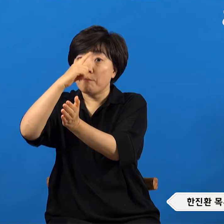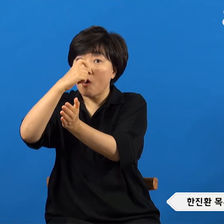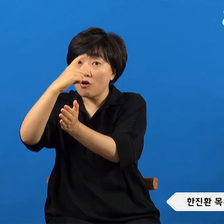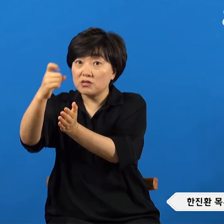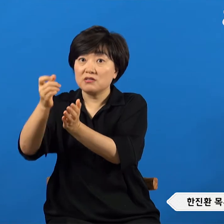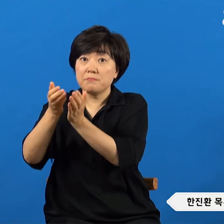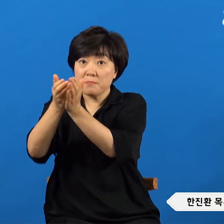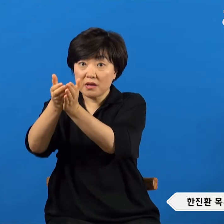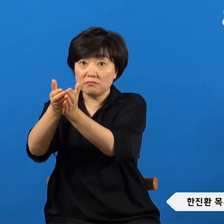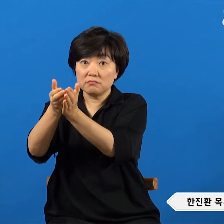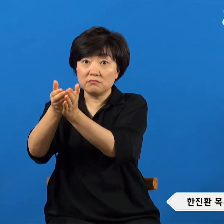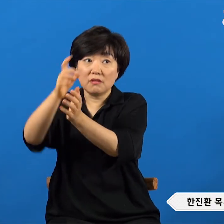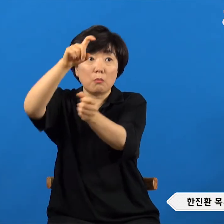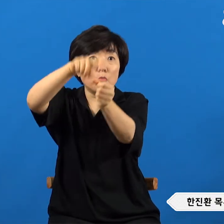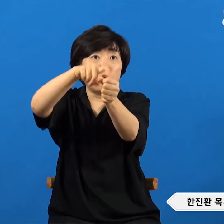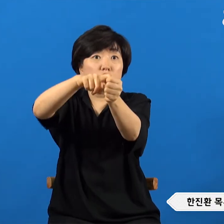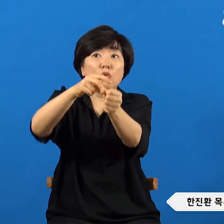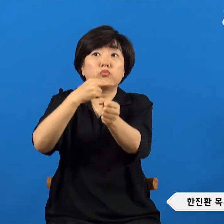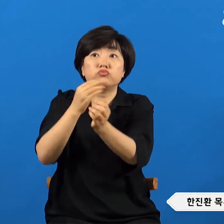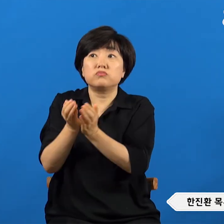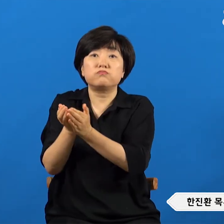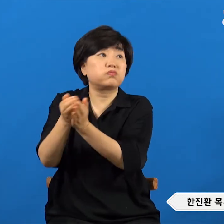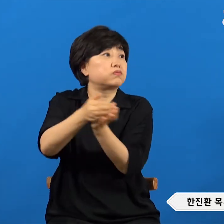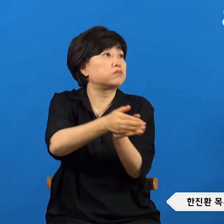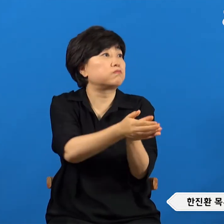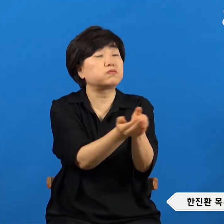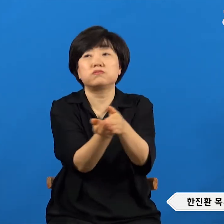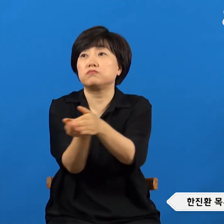헤매고 있으면 그게 바로 난파선이죠.